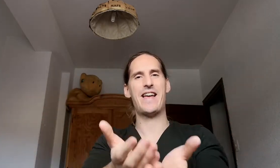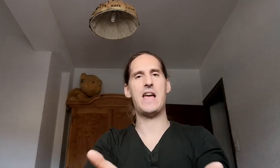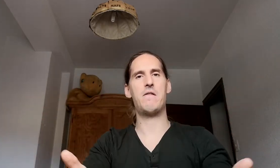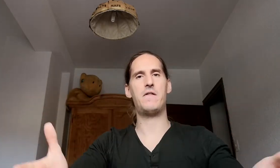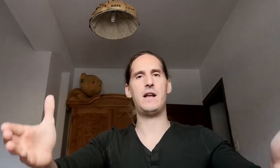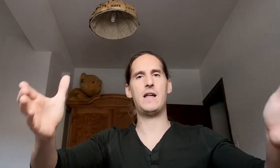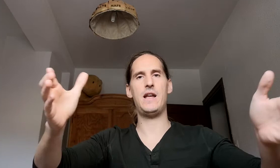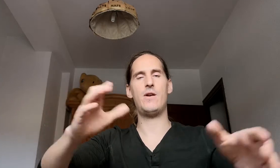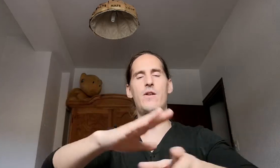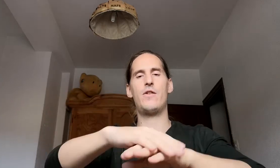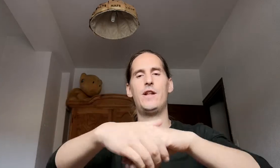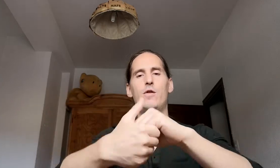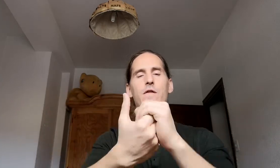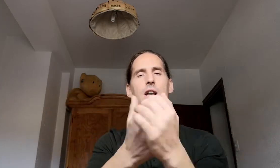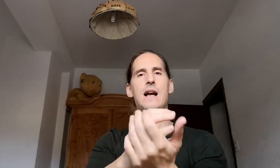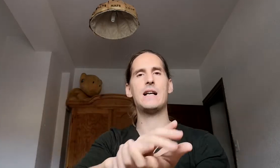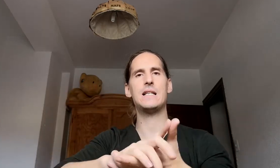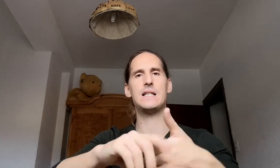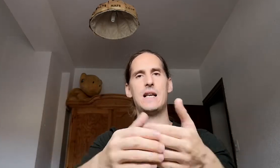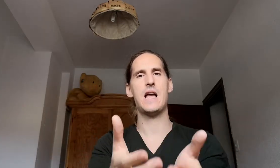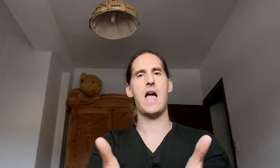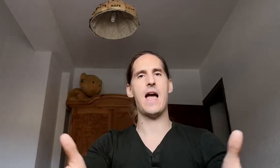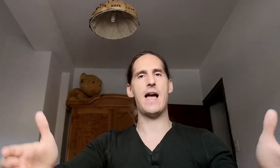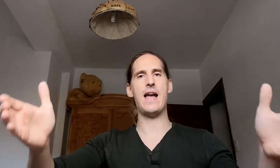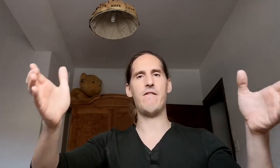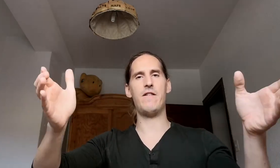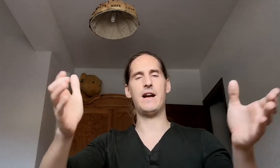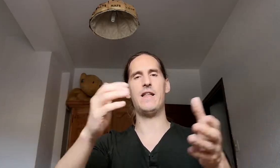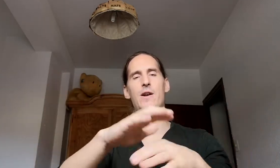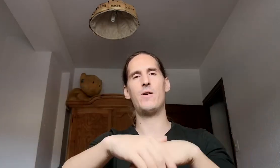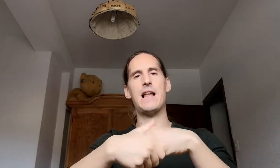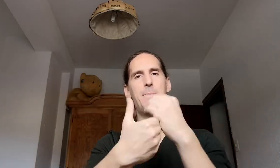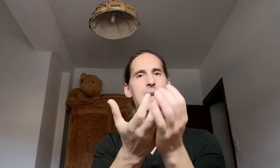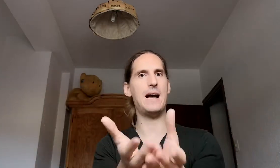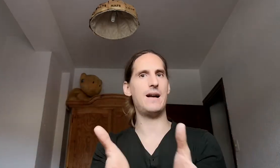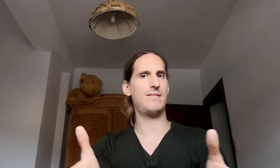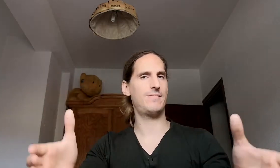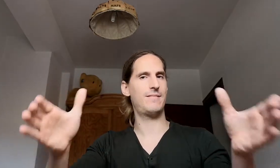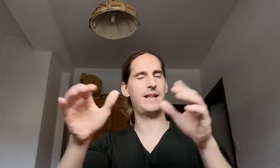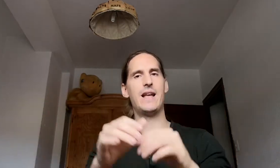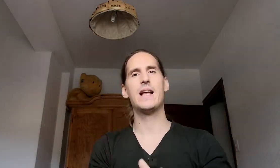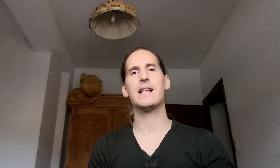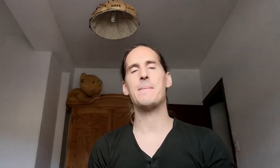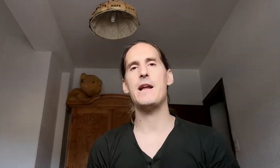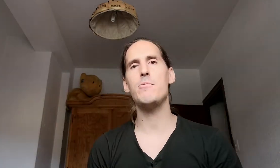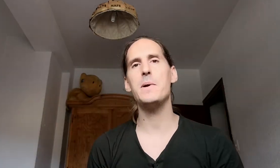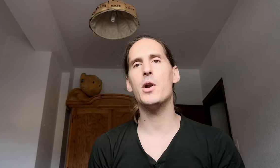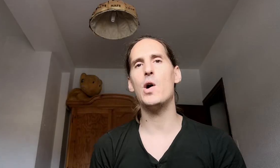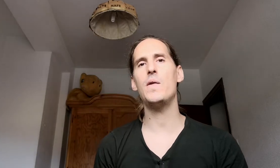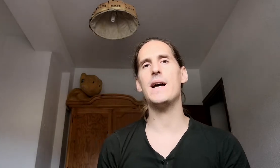El fregadero, donde tú friegas. El fregadero, la pila. También hay un